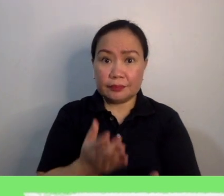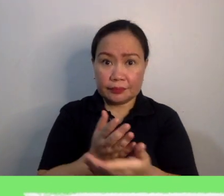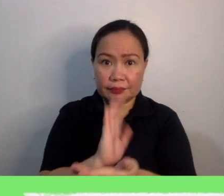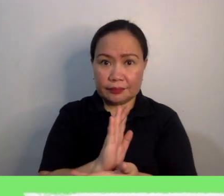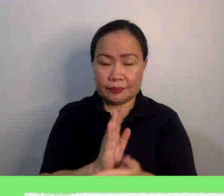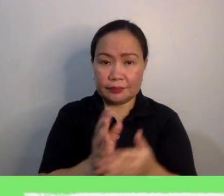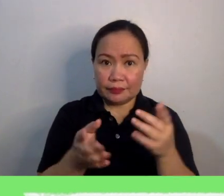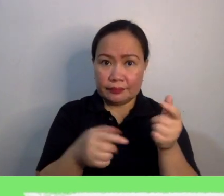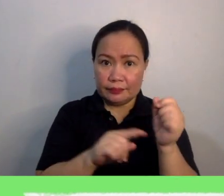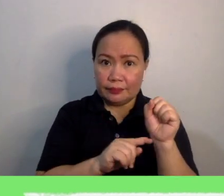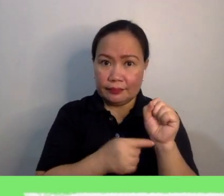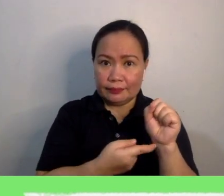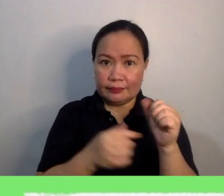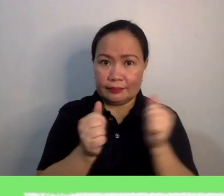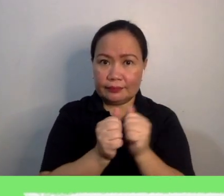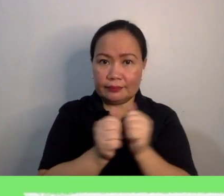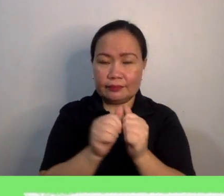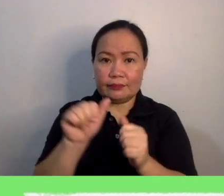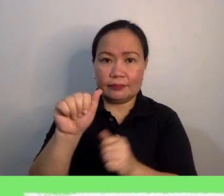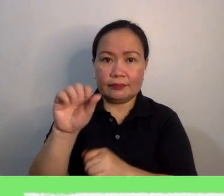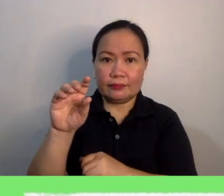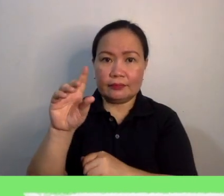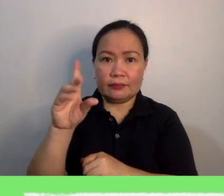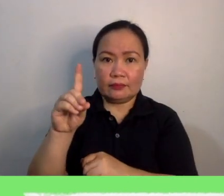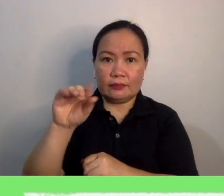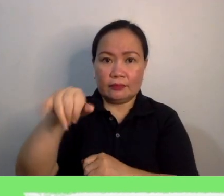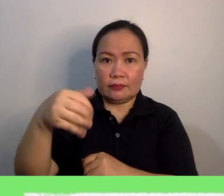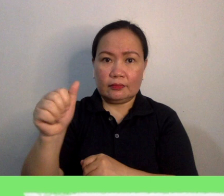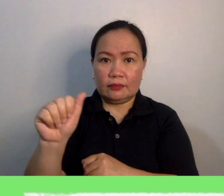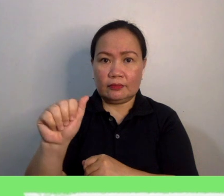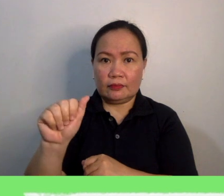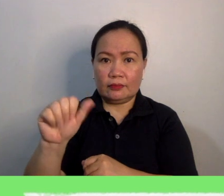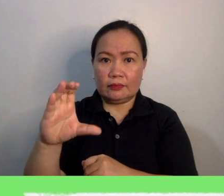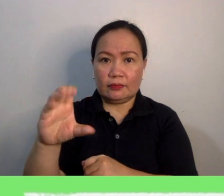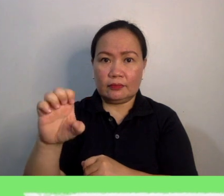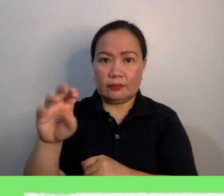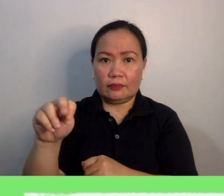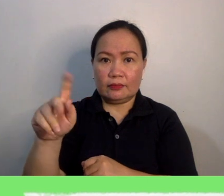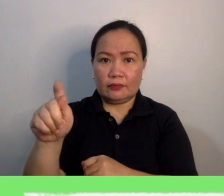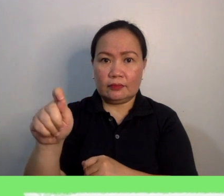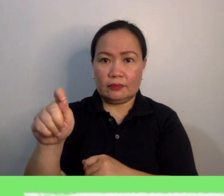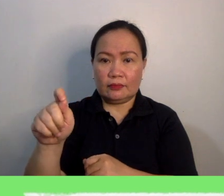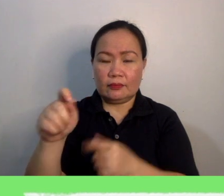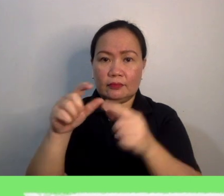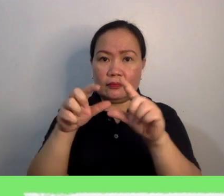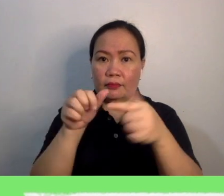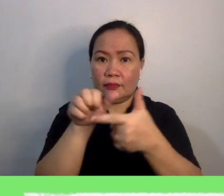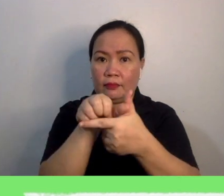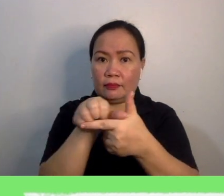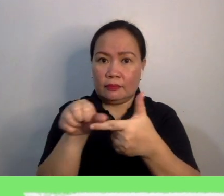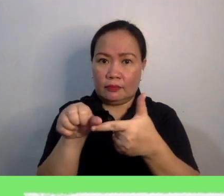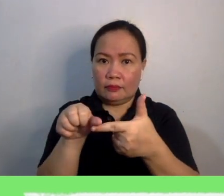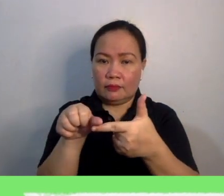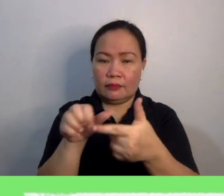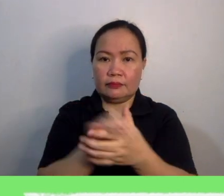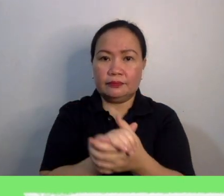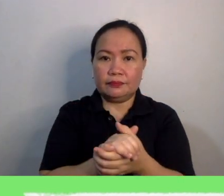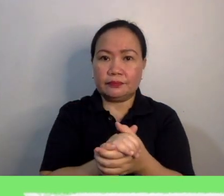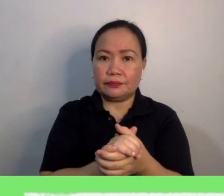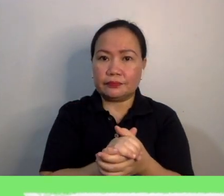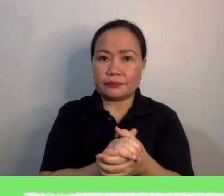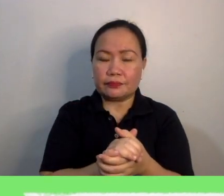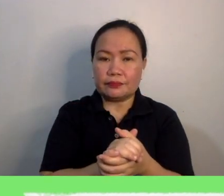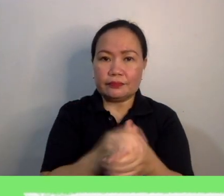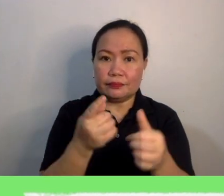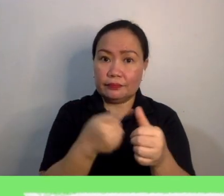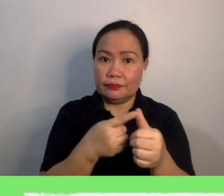Okay, so let's start with the adjacent angles. So iisa-isahin natin ang mga angle pairs natin.